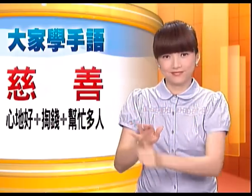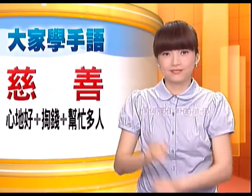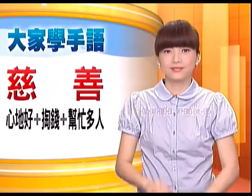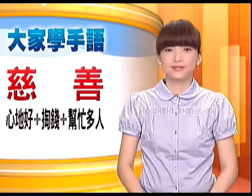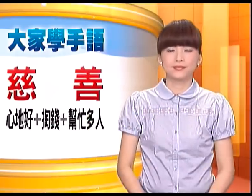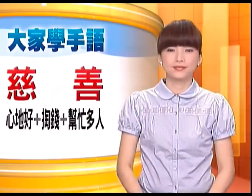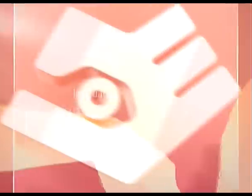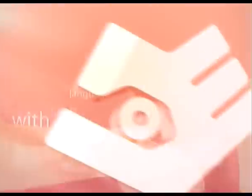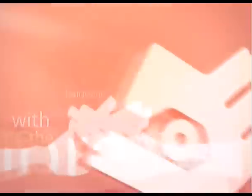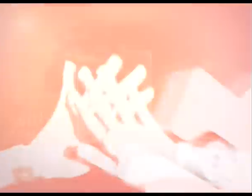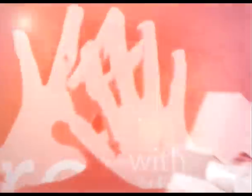善。